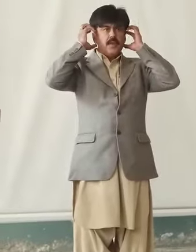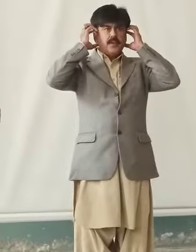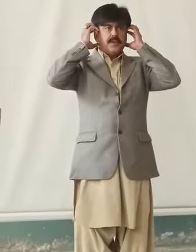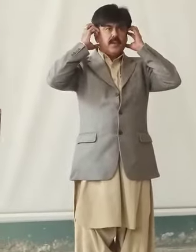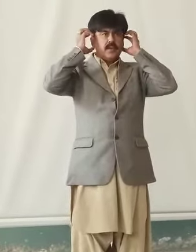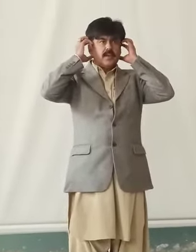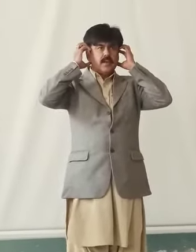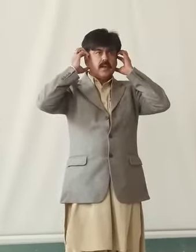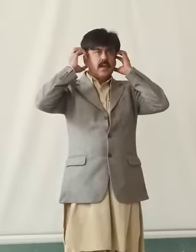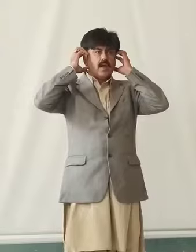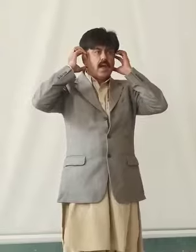ऑडियोमेट्री,